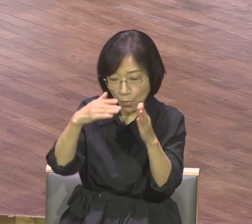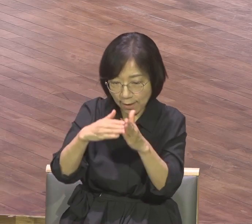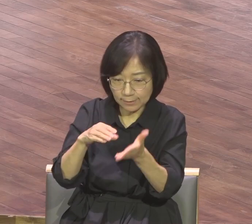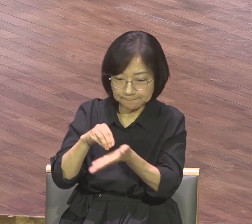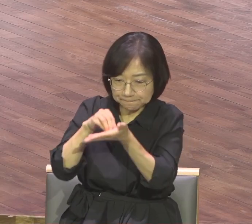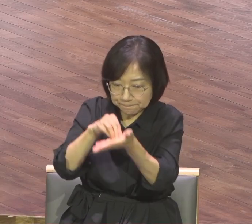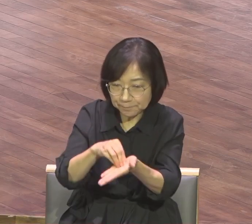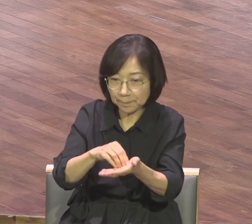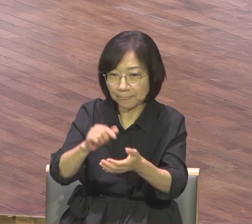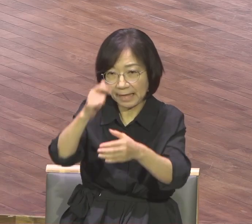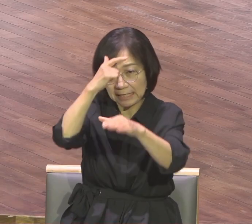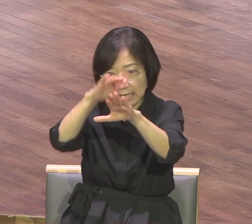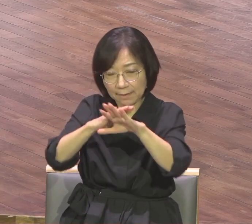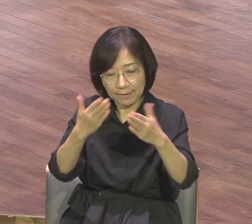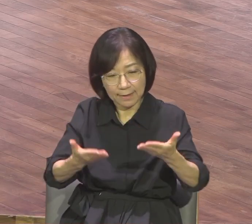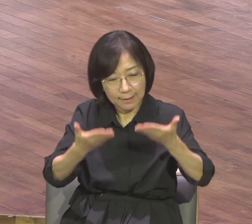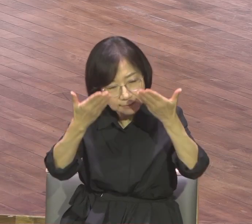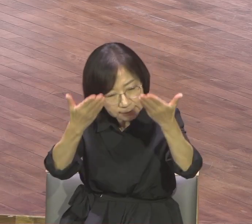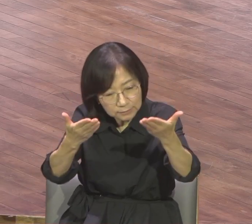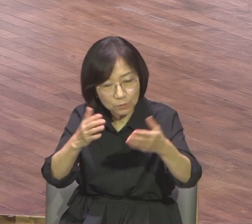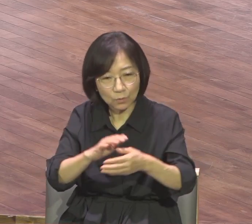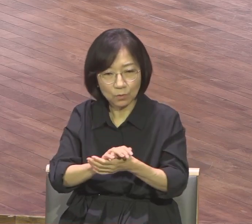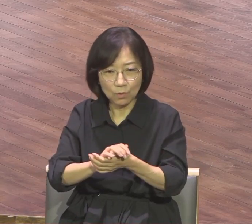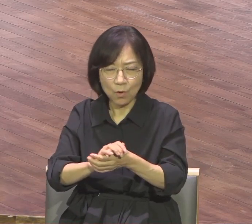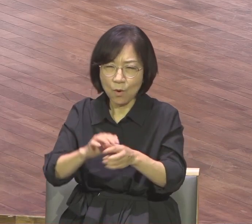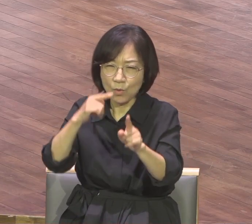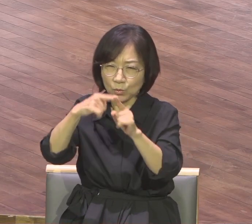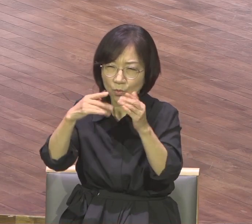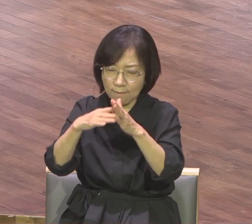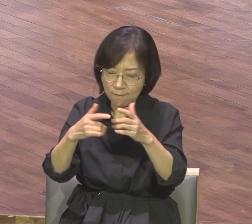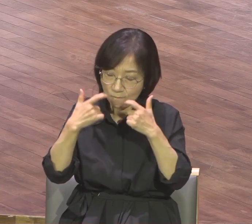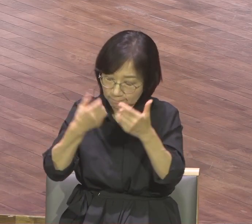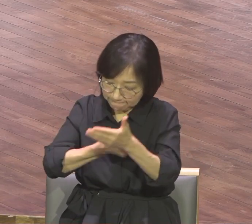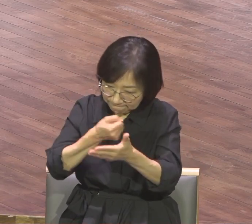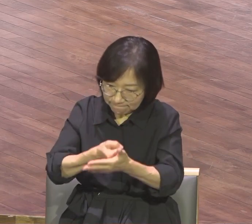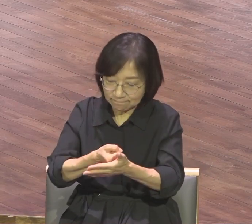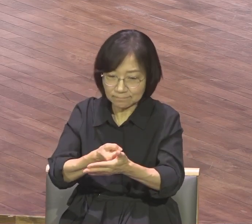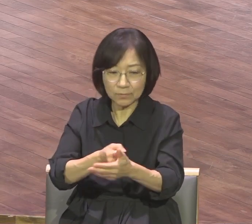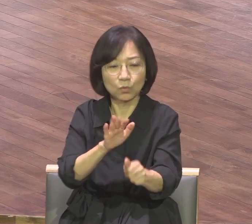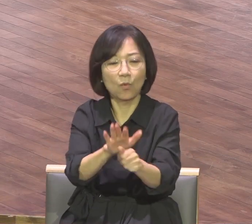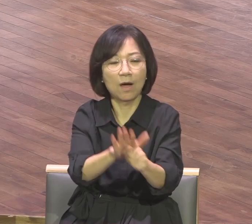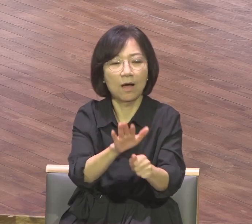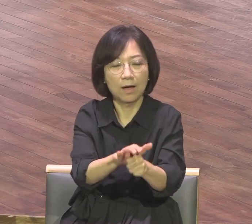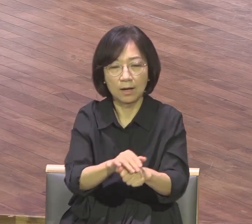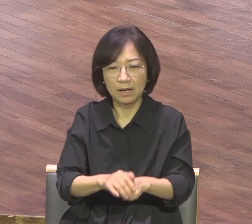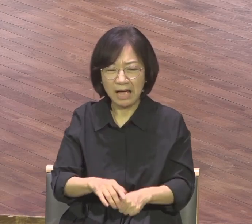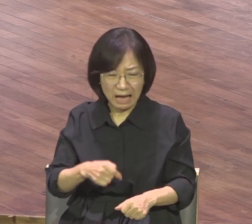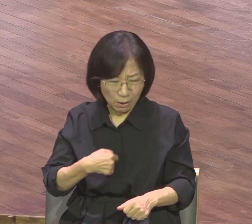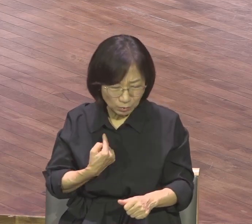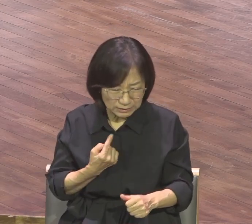위한 역할을 잘 감당하기 위해 3.1조. 혼자 가기 부담스러우니까 3.1조